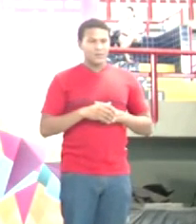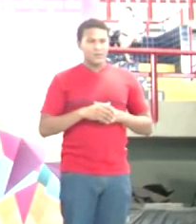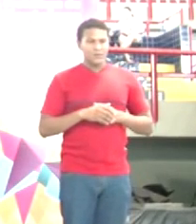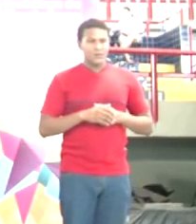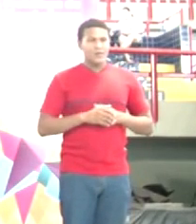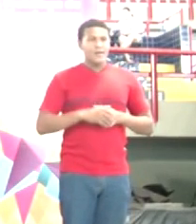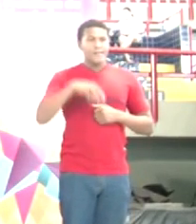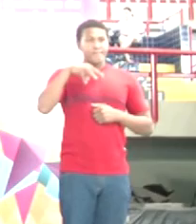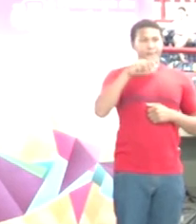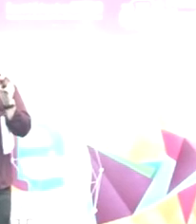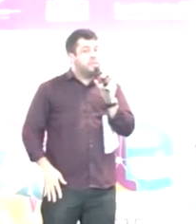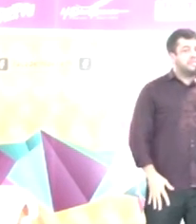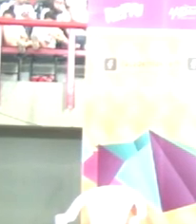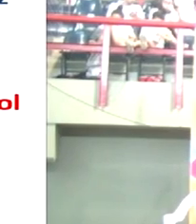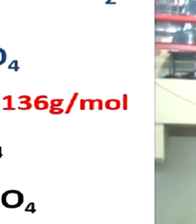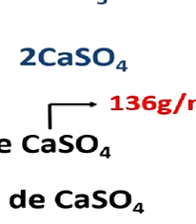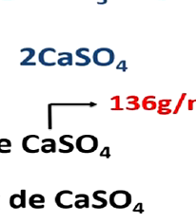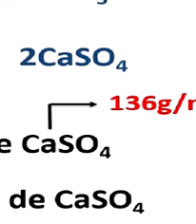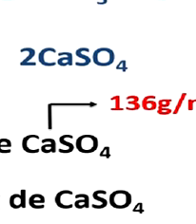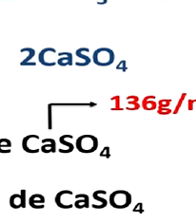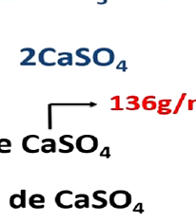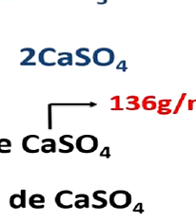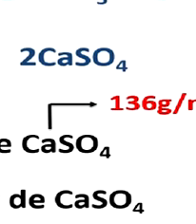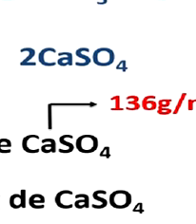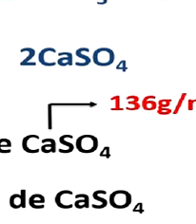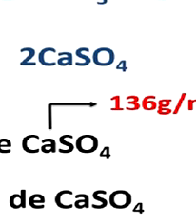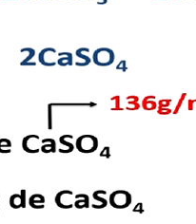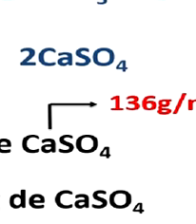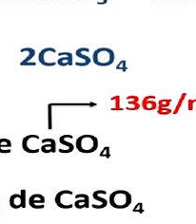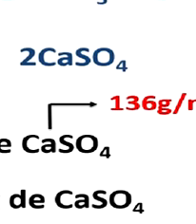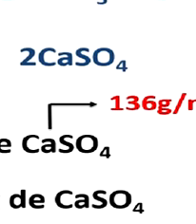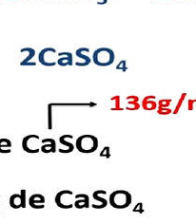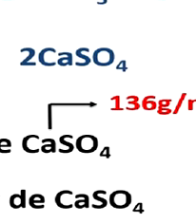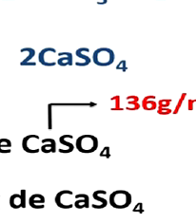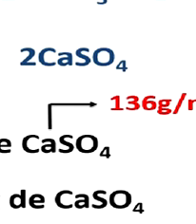próxima de. Então, observa como é que eu vou resolver essa questão,